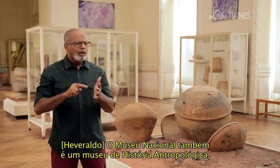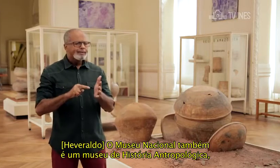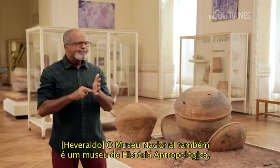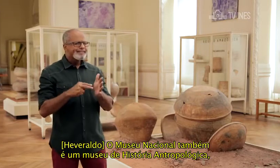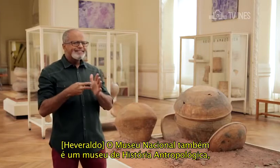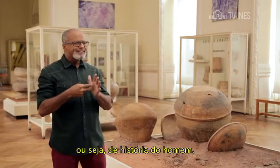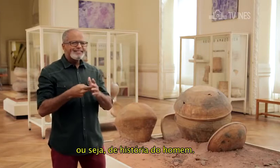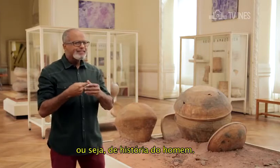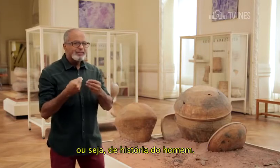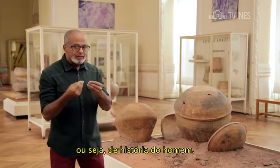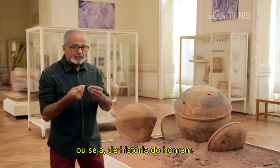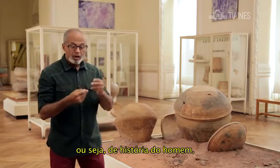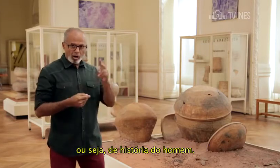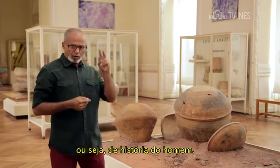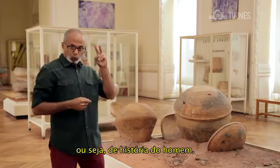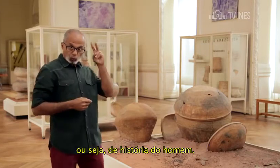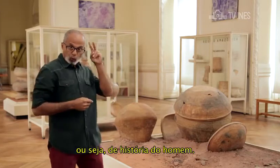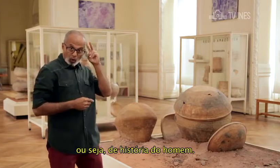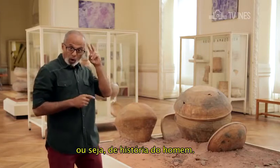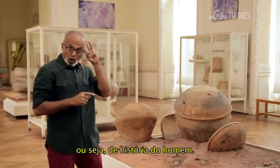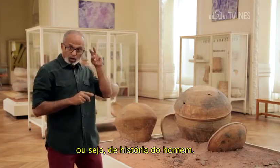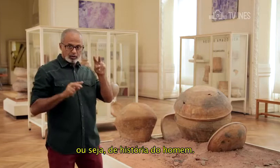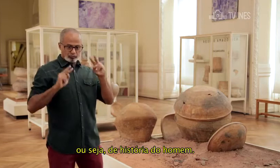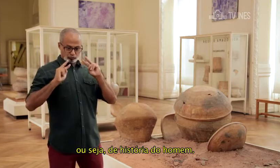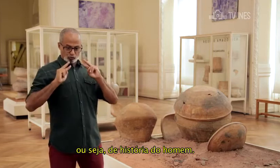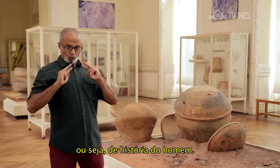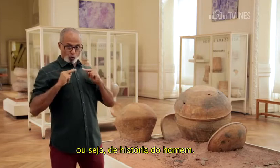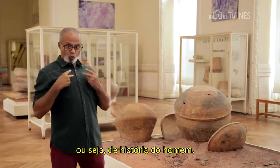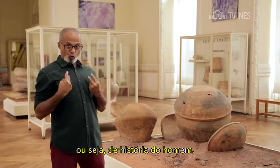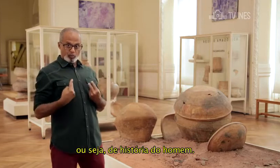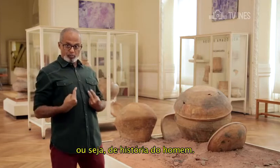Ou seja, de história do homem.